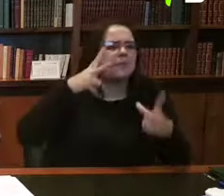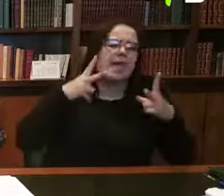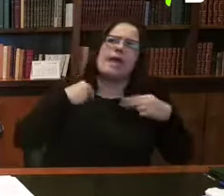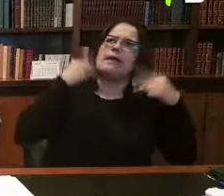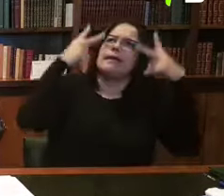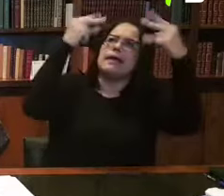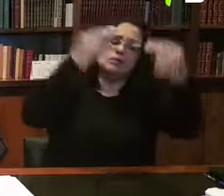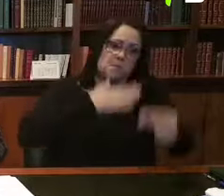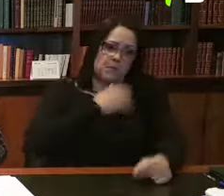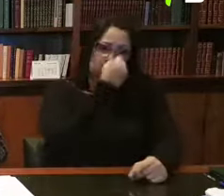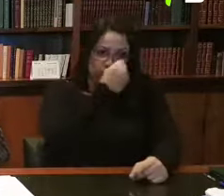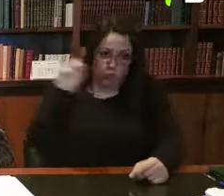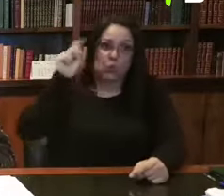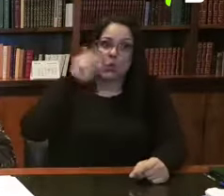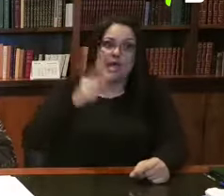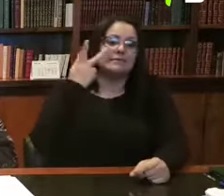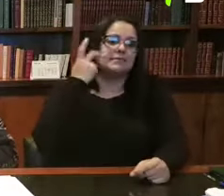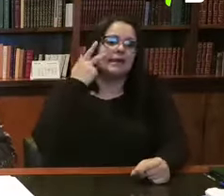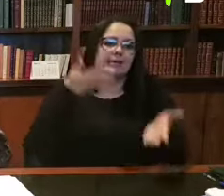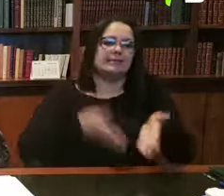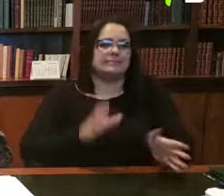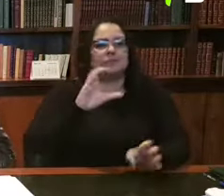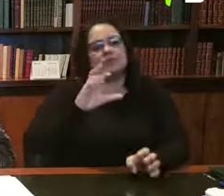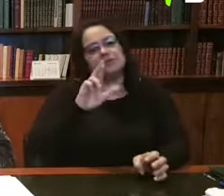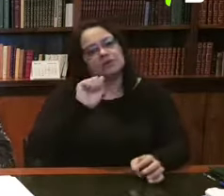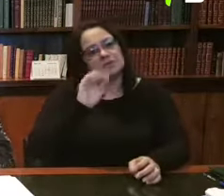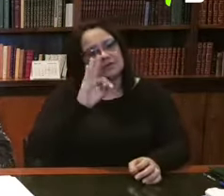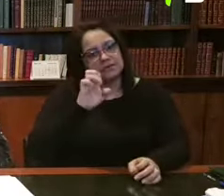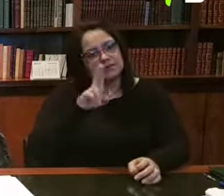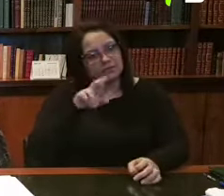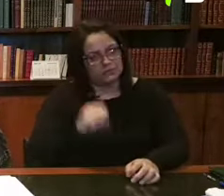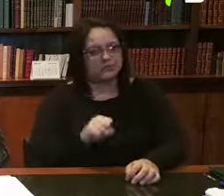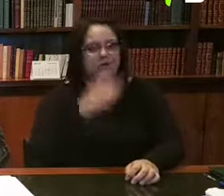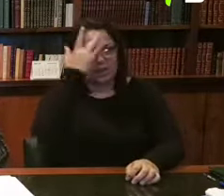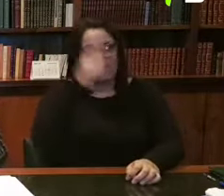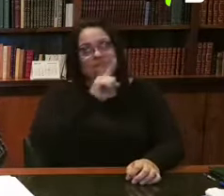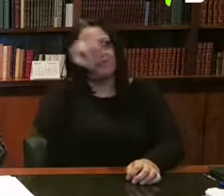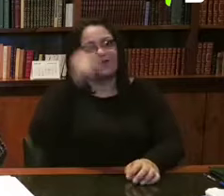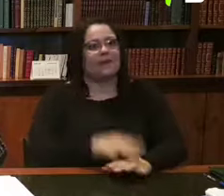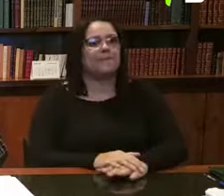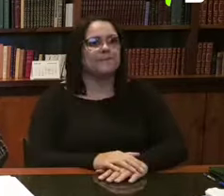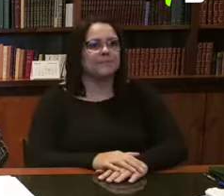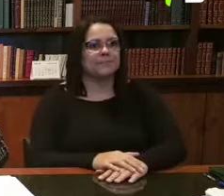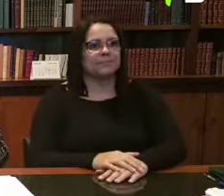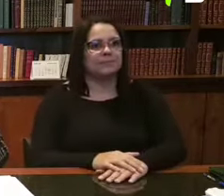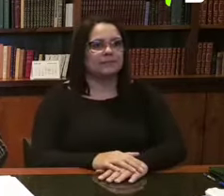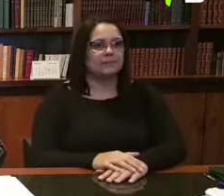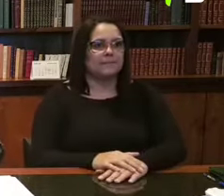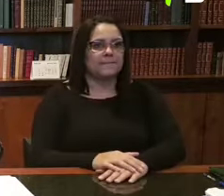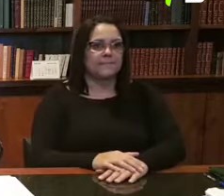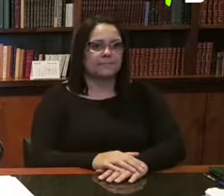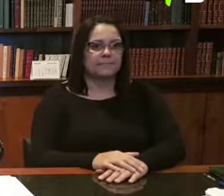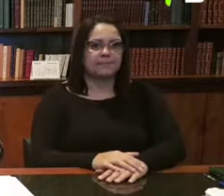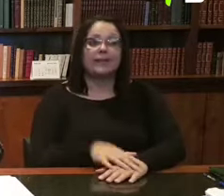o meu sou inclusive e a do ceará e de crateús então no ceará amanhã paulo outra coisa aqui tá